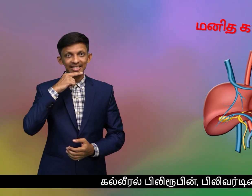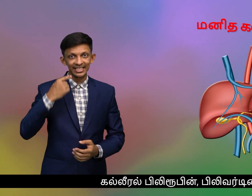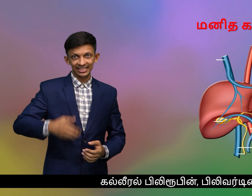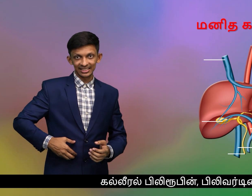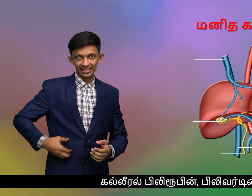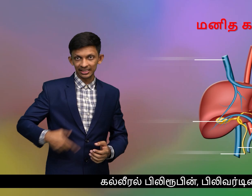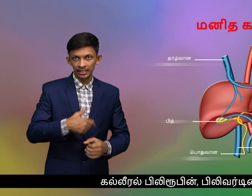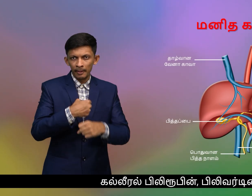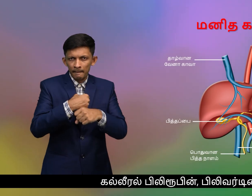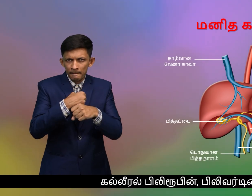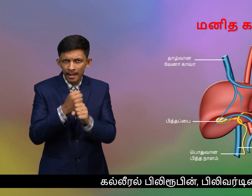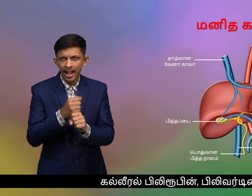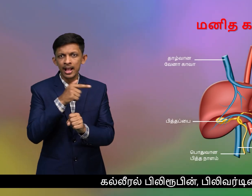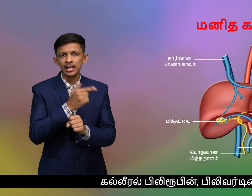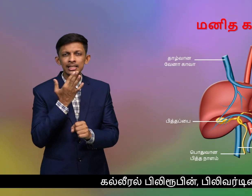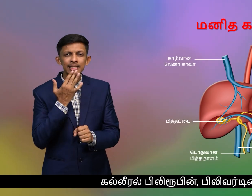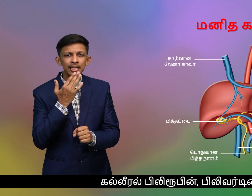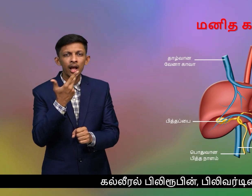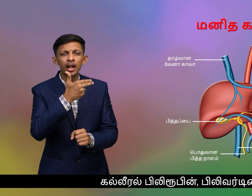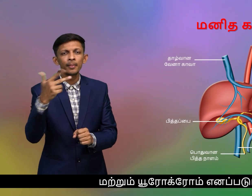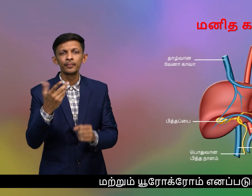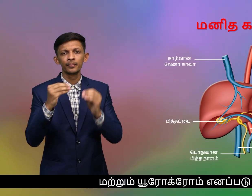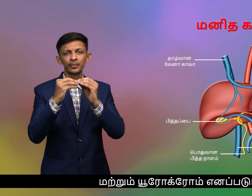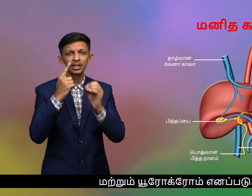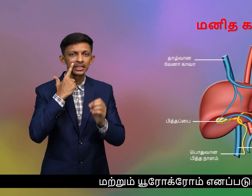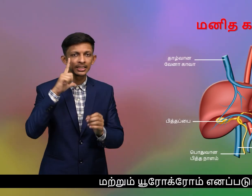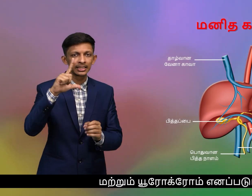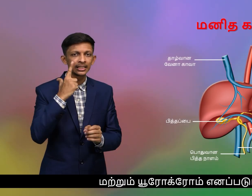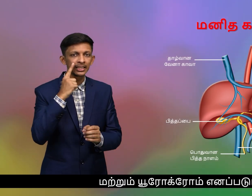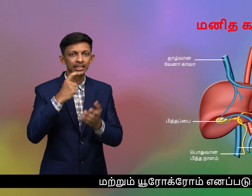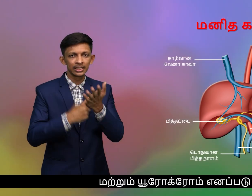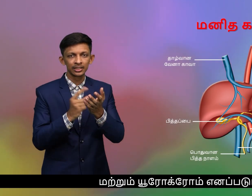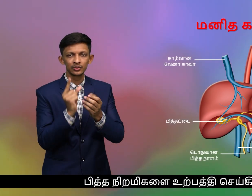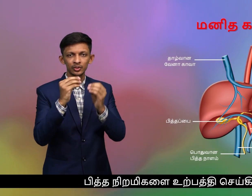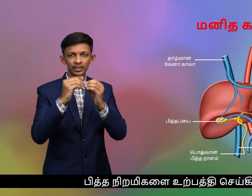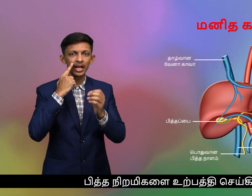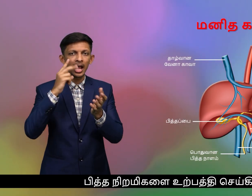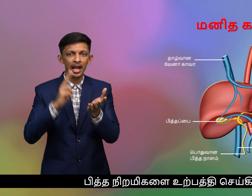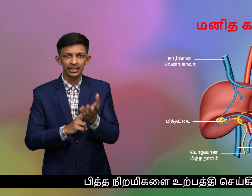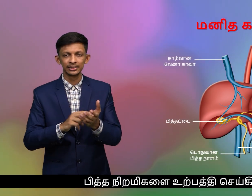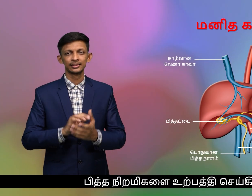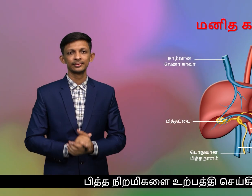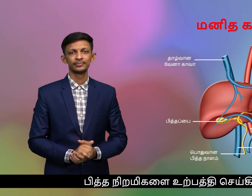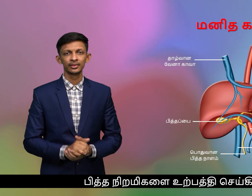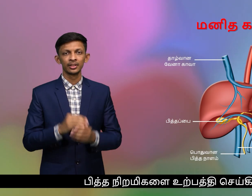கல்லீரல் பிலிருபின், பிலிவர்டின் மற்றும் யூரோக்ரோம் எனப்படும் பித்த நிறமிகளை உற்பத்தி செய்கிறது.